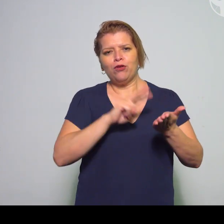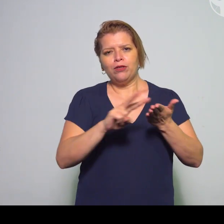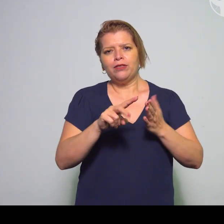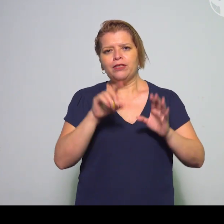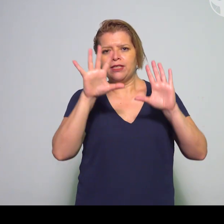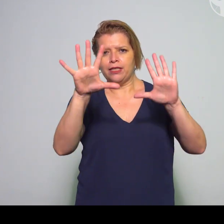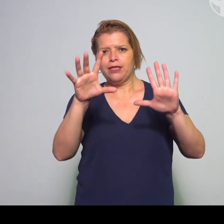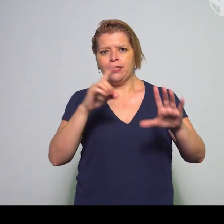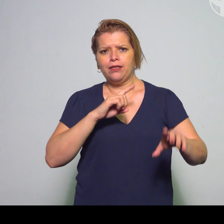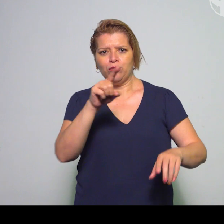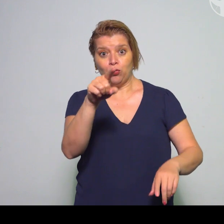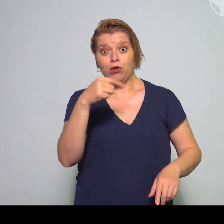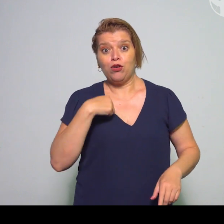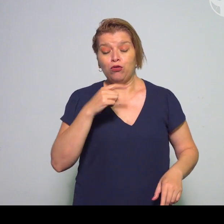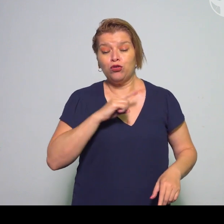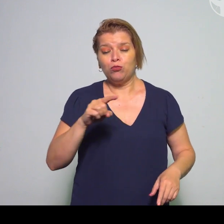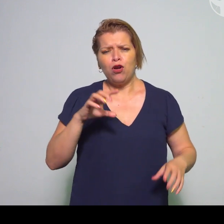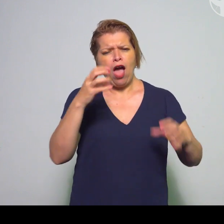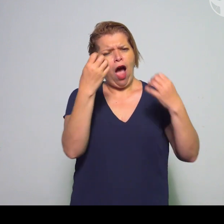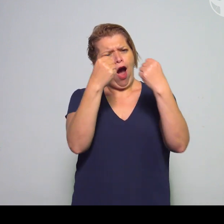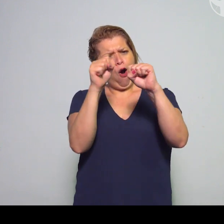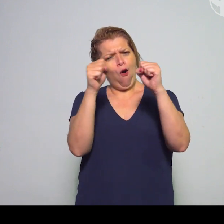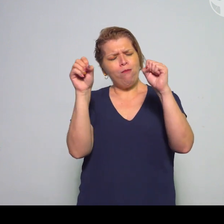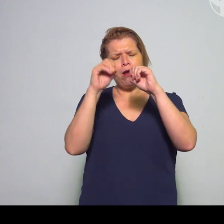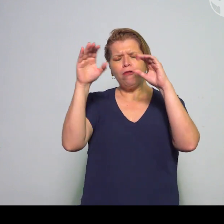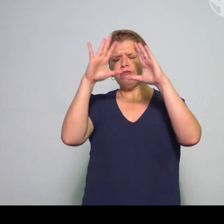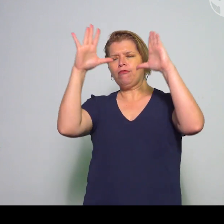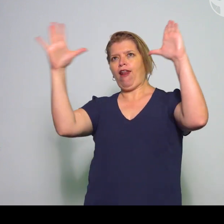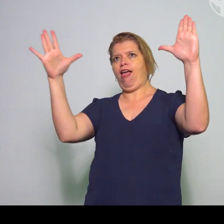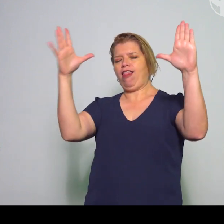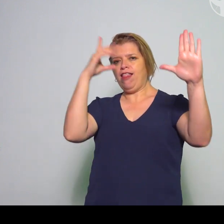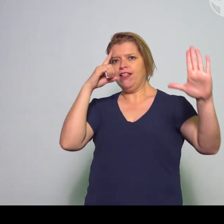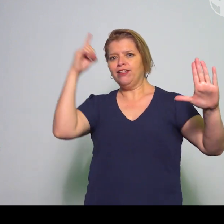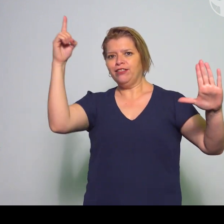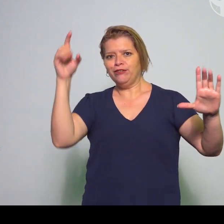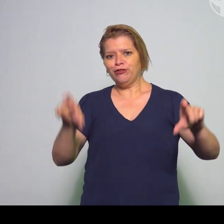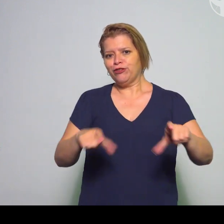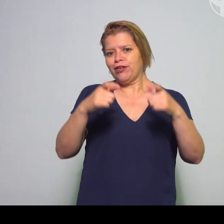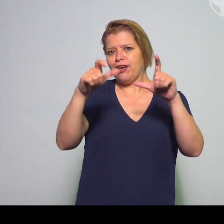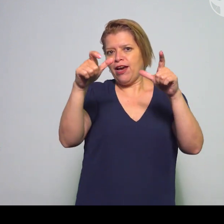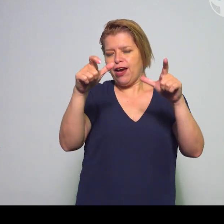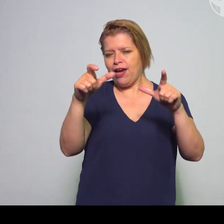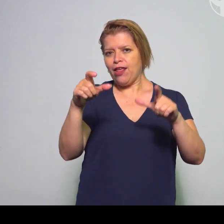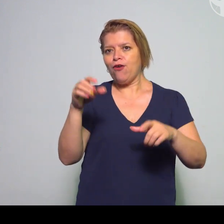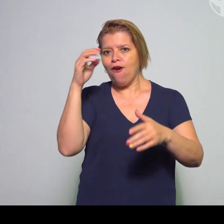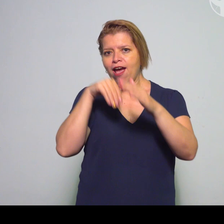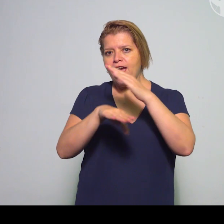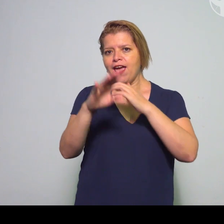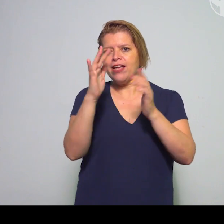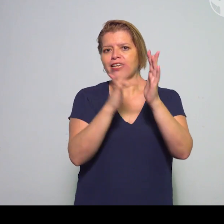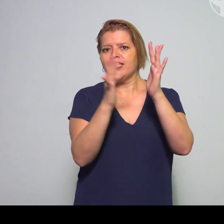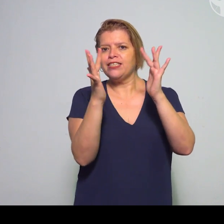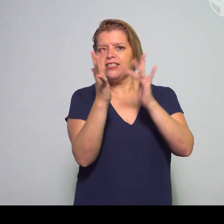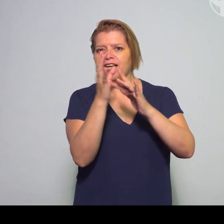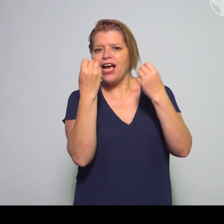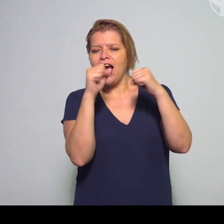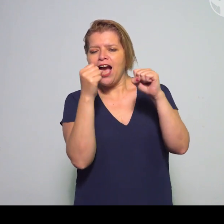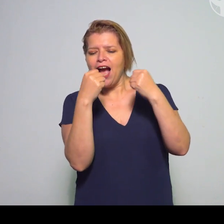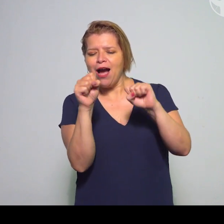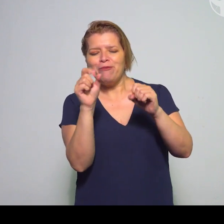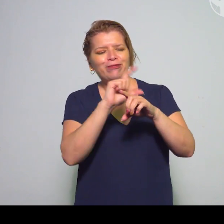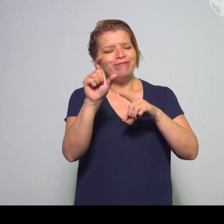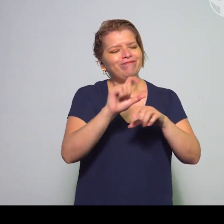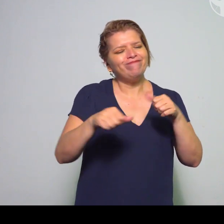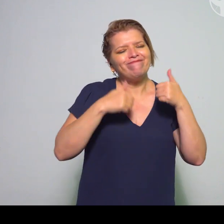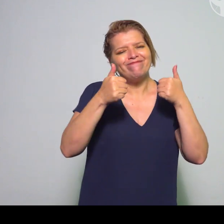pues somos la obra maestra de Dios. Él nos creó de nuevo en Cristo Jesús, a fin de que hagamos las cosas